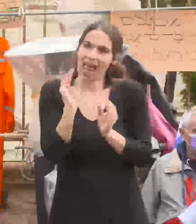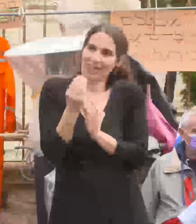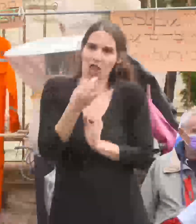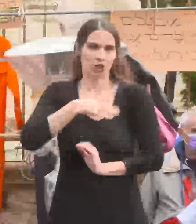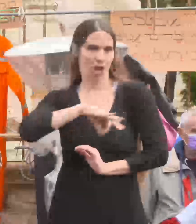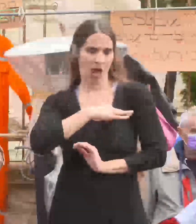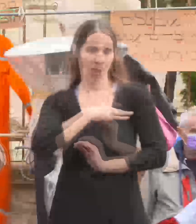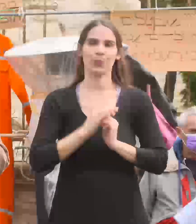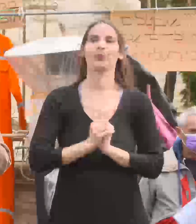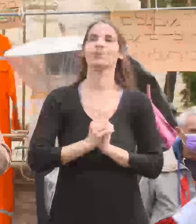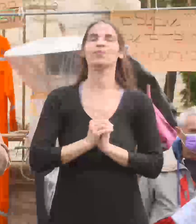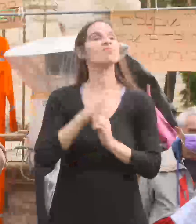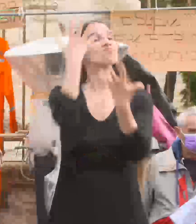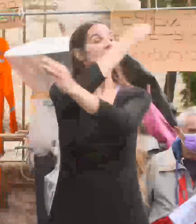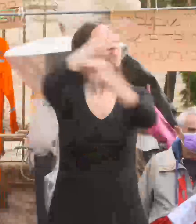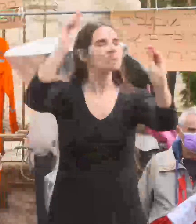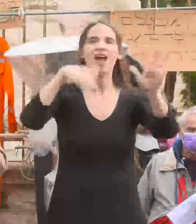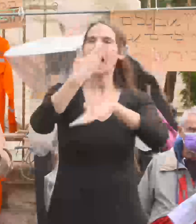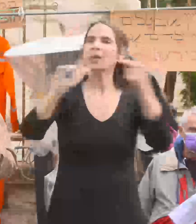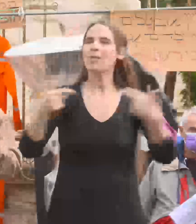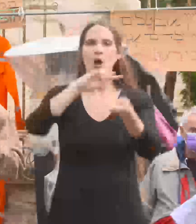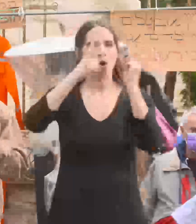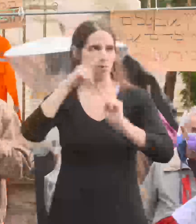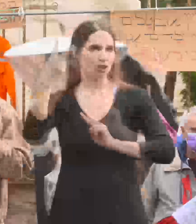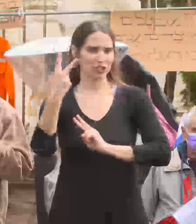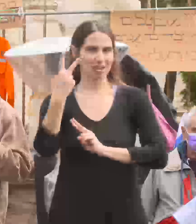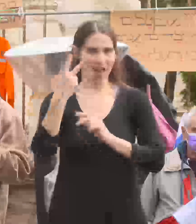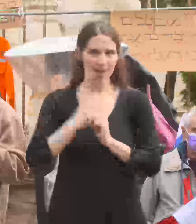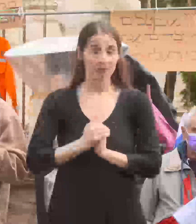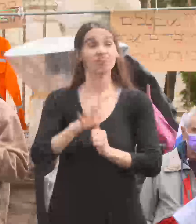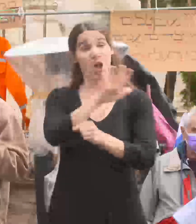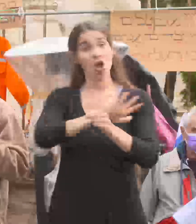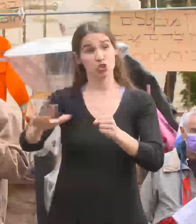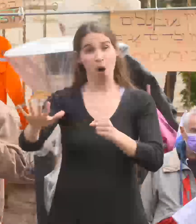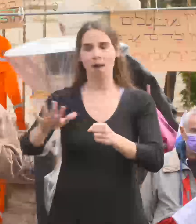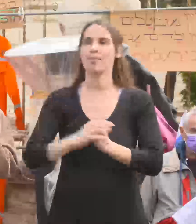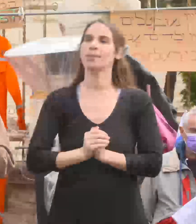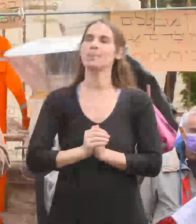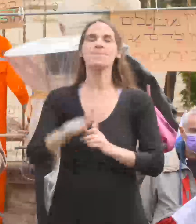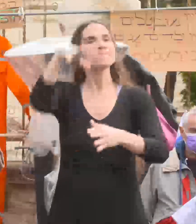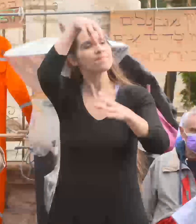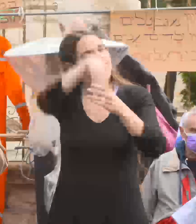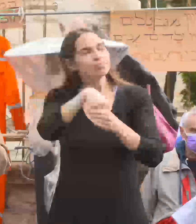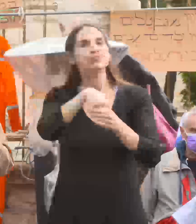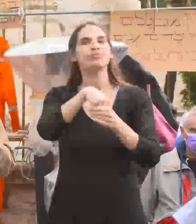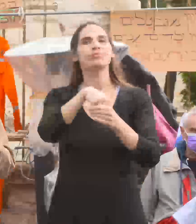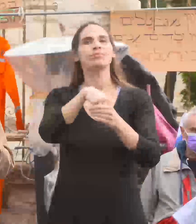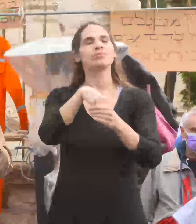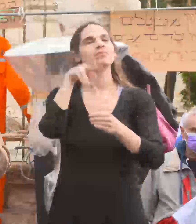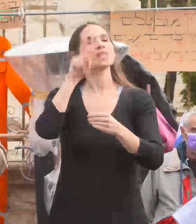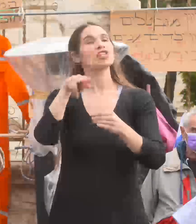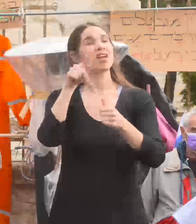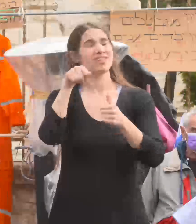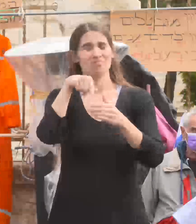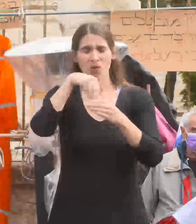שלנו. ההכרזה הגיעה לאחר מלחמת העולם השנייה והשואה. היא תומדת בחובה את